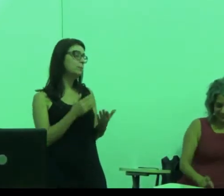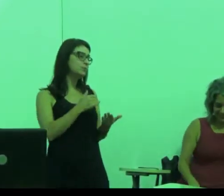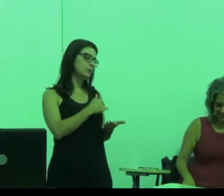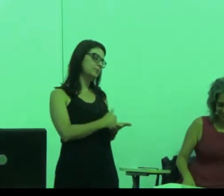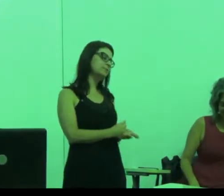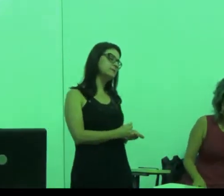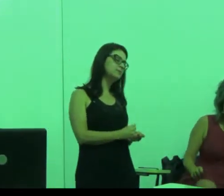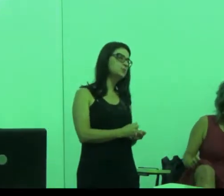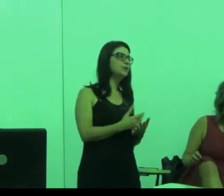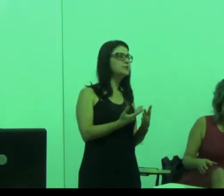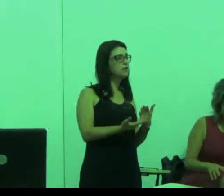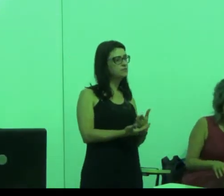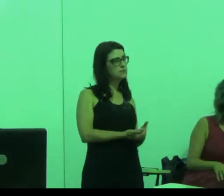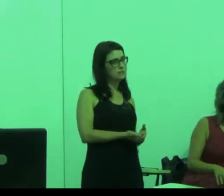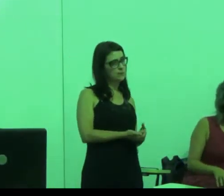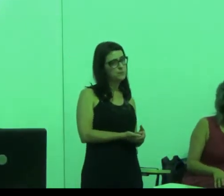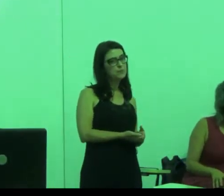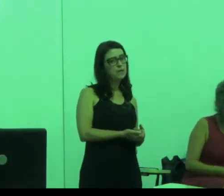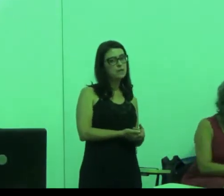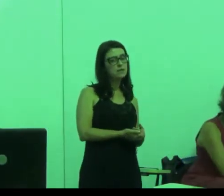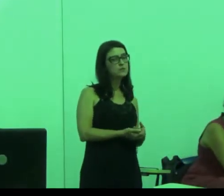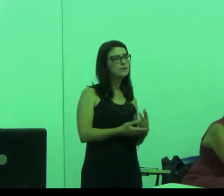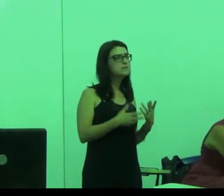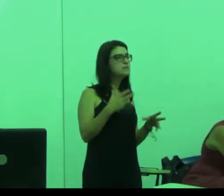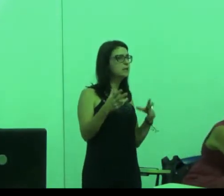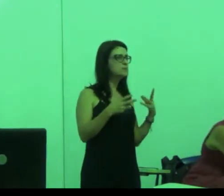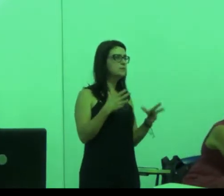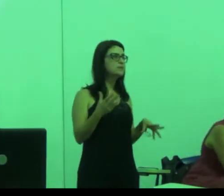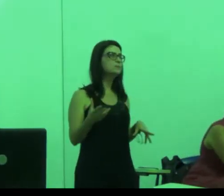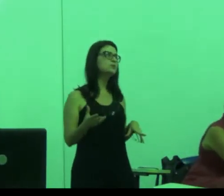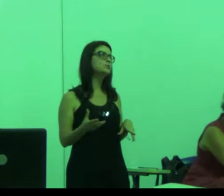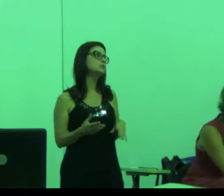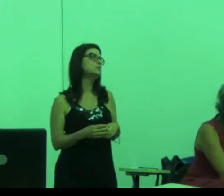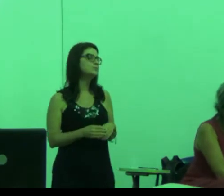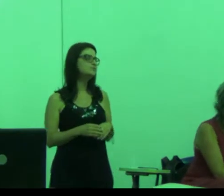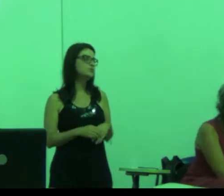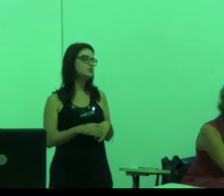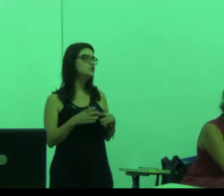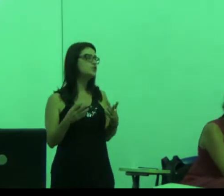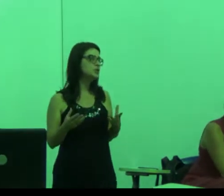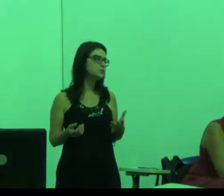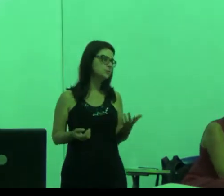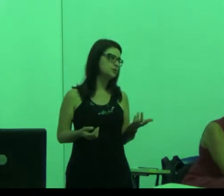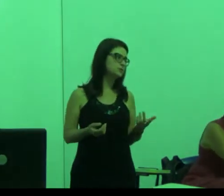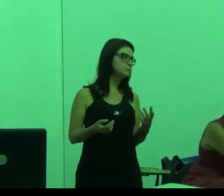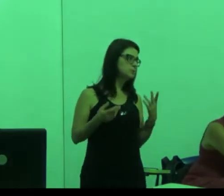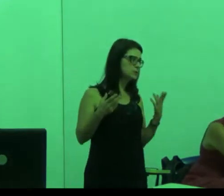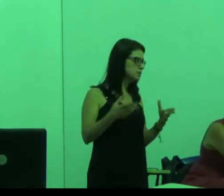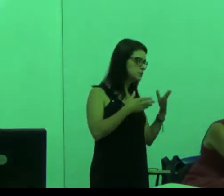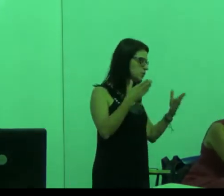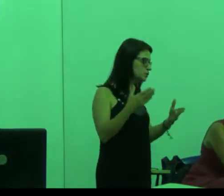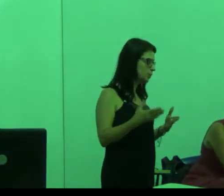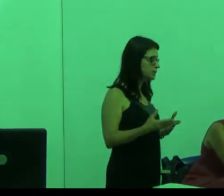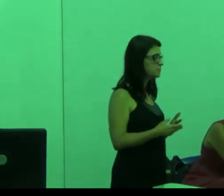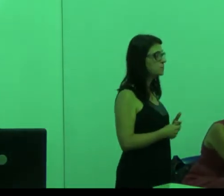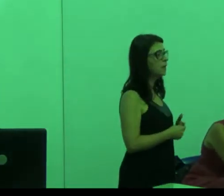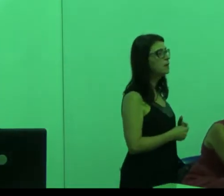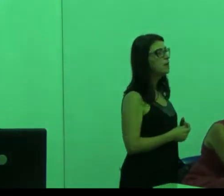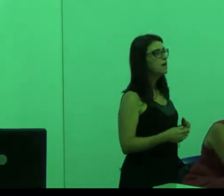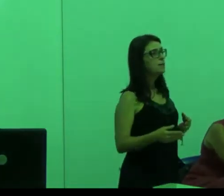com a preparação do texto e a revisão. E eu sei que esses termos eles são muito indistintos em muitas situações, né? Mas